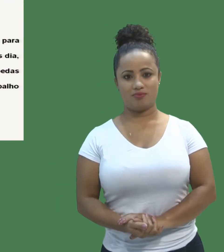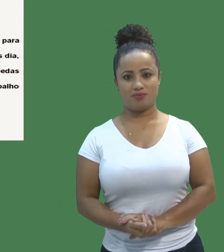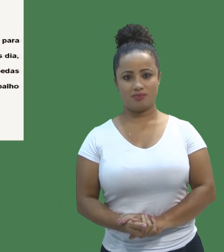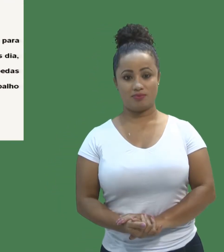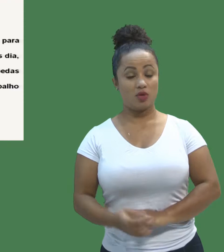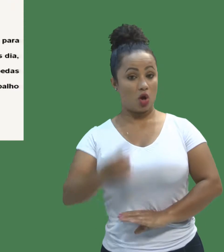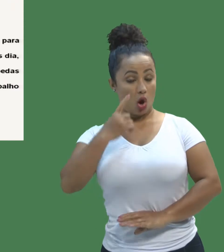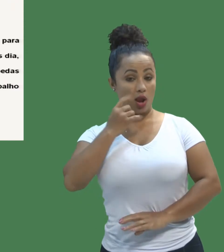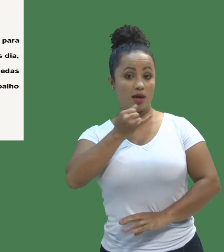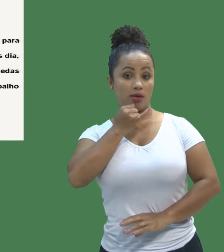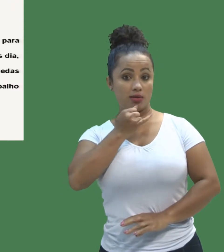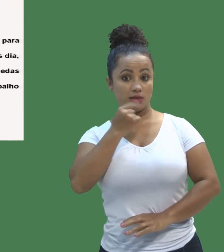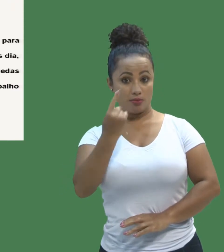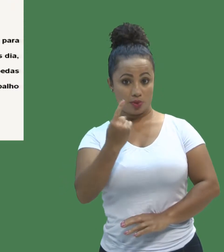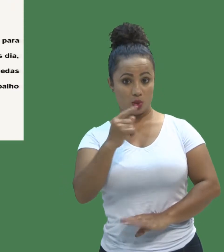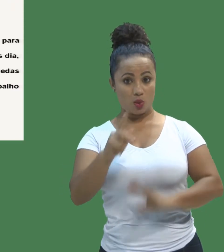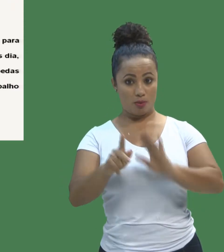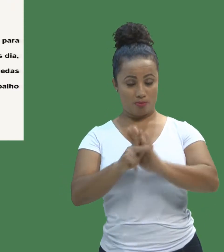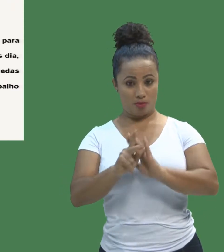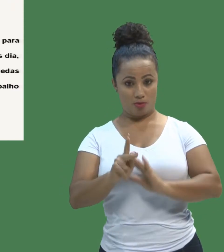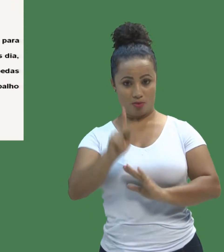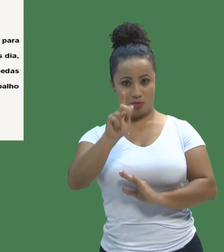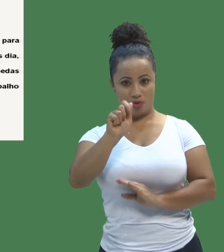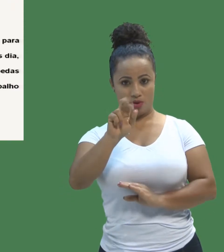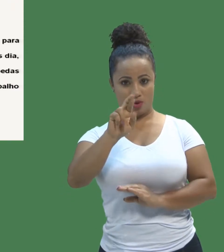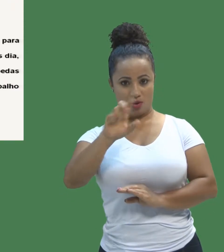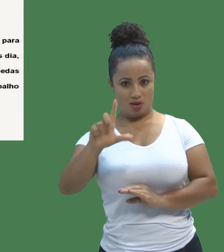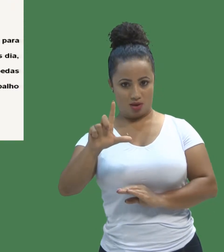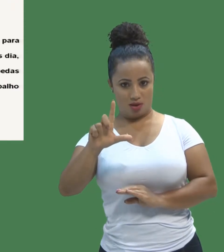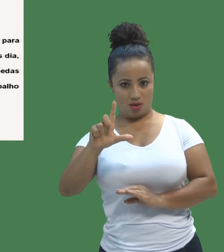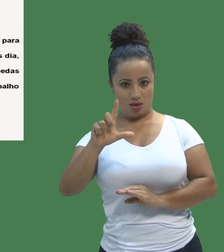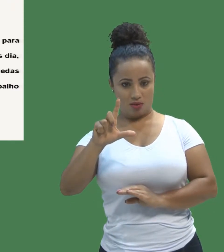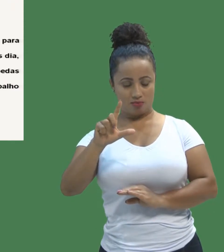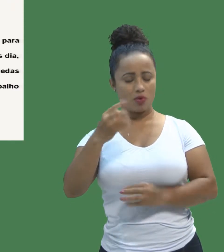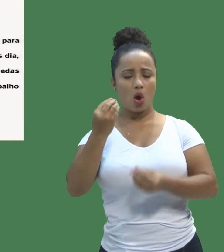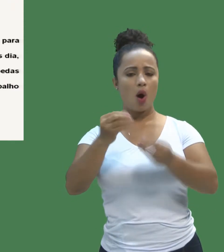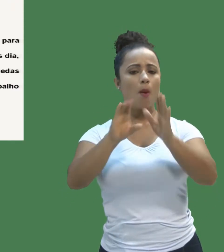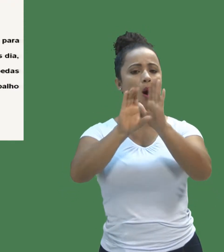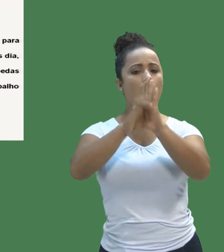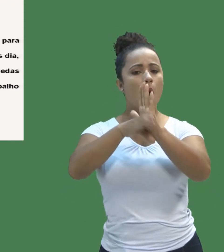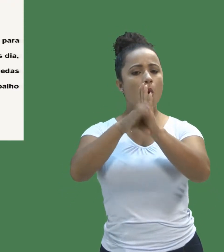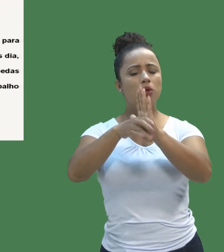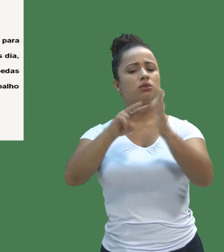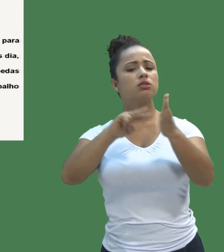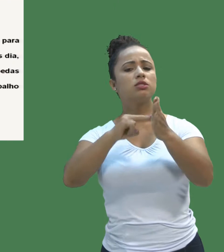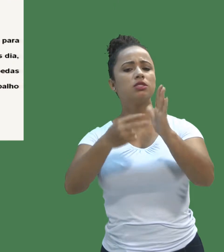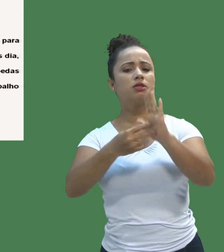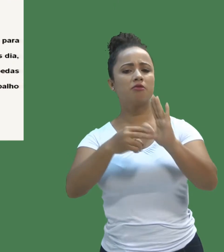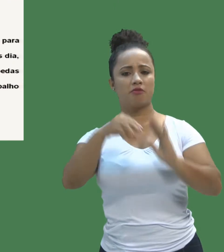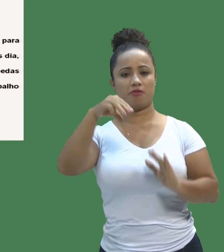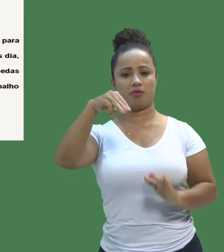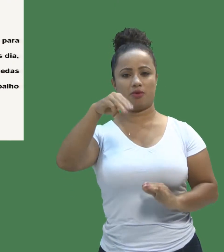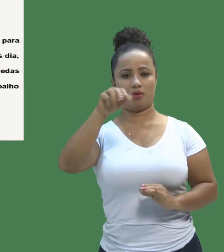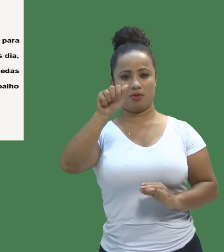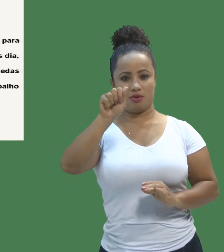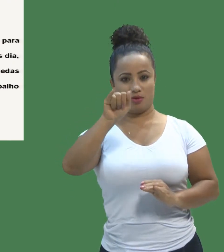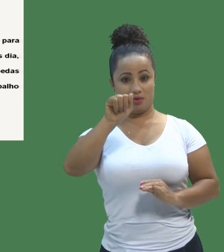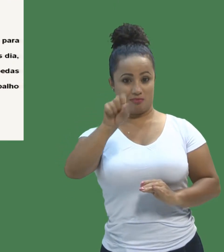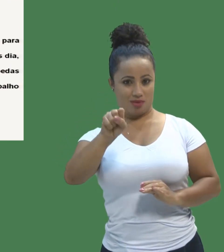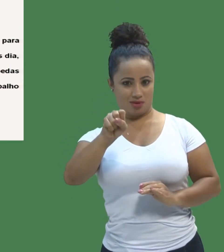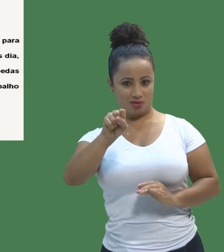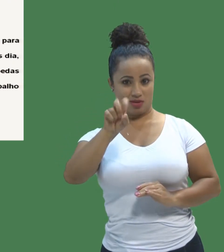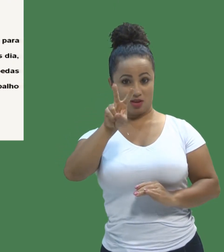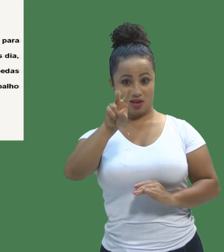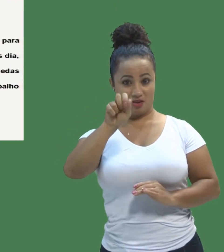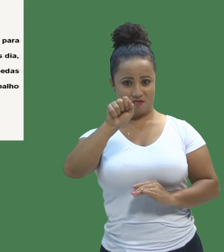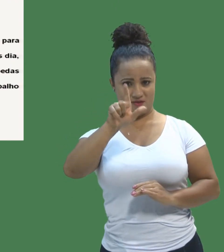Prestamos atenção ao exemplo 1 dado por Karl Marx, na conceituação de mais-valia. O trabalhador